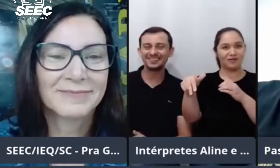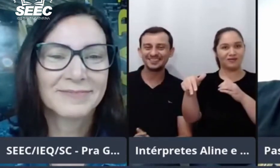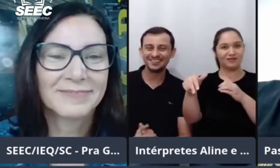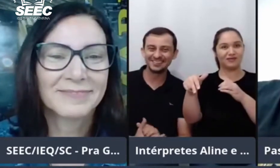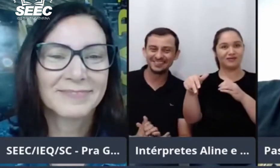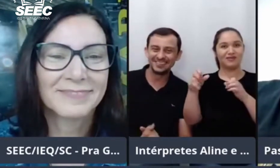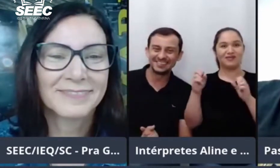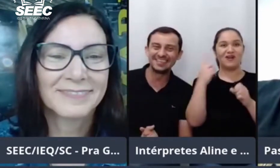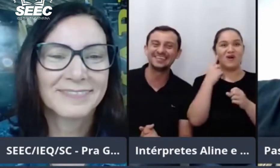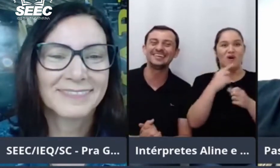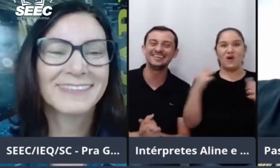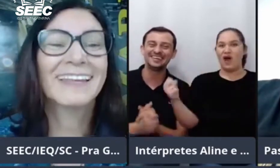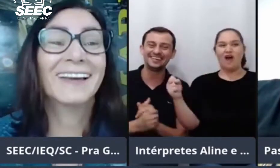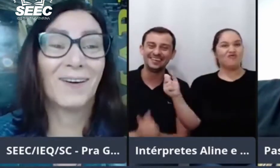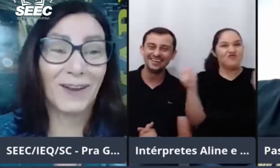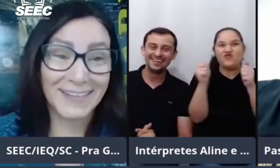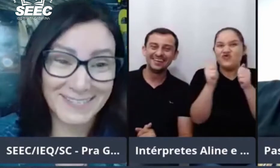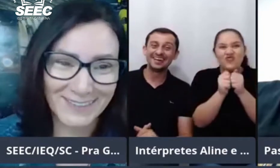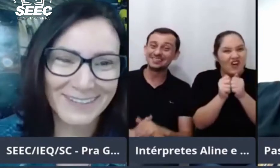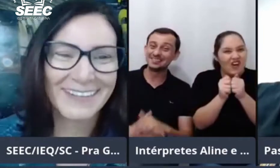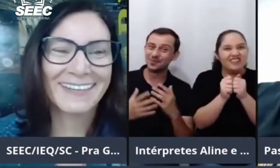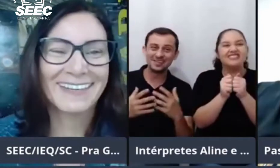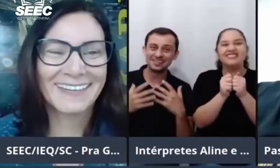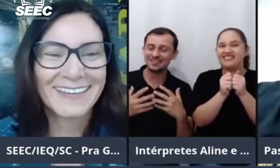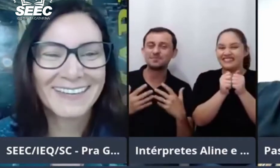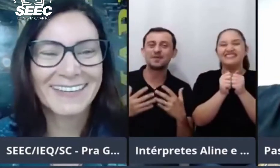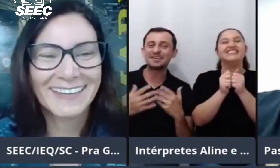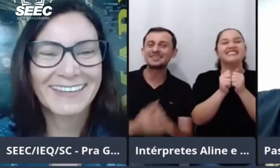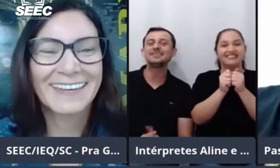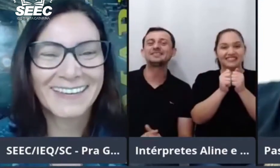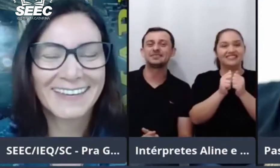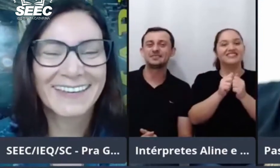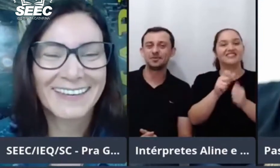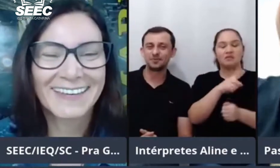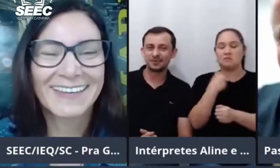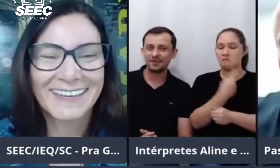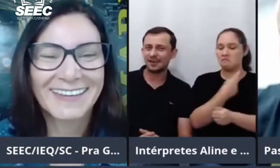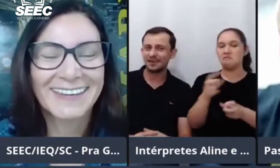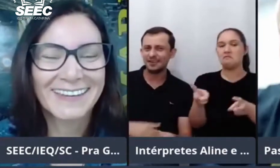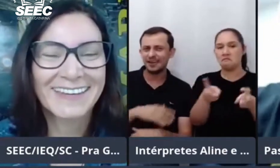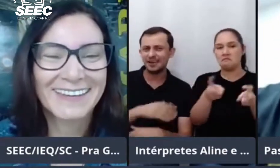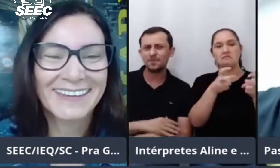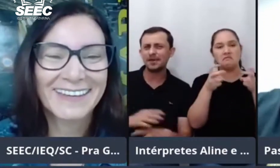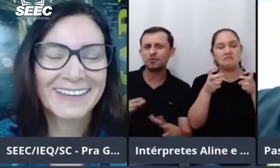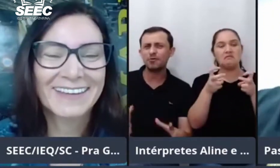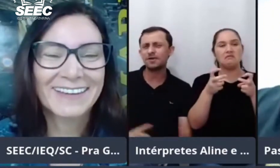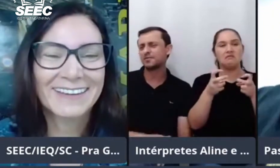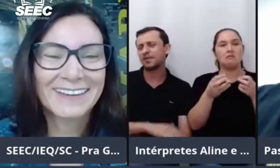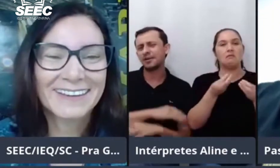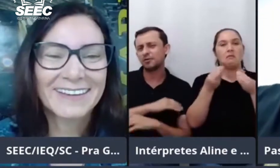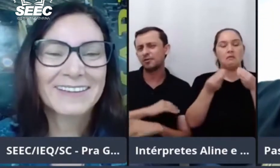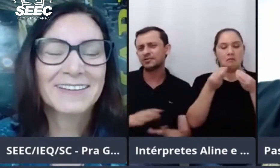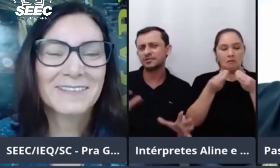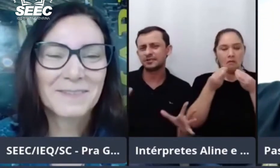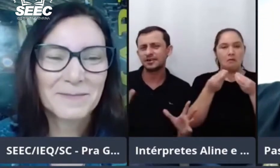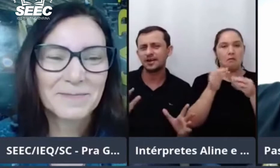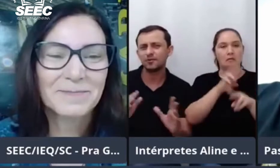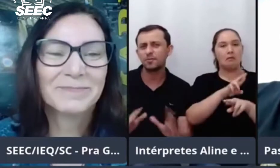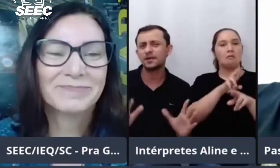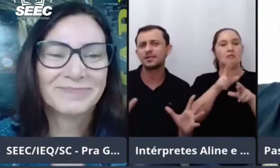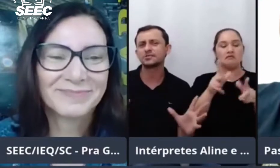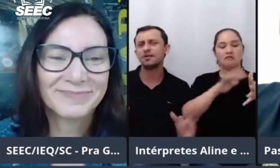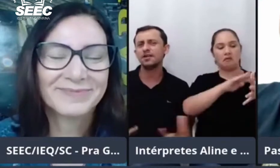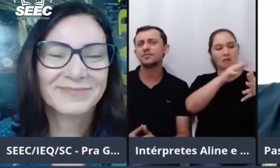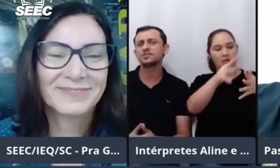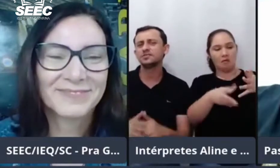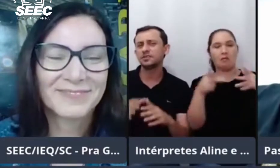nos braços dos surdos. Assim, foi assim, impactante, assim, ó, porque ali ele pregou, ele falou,